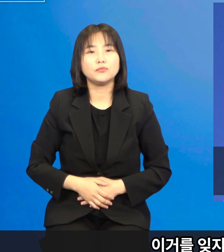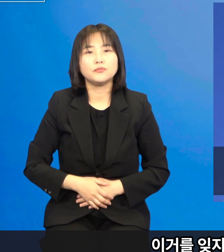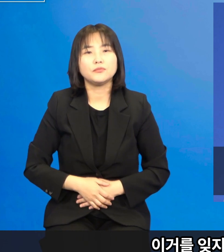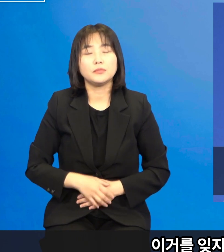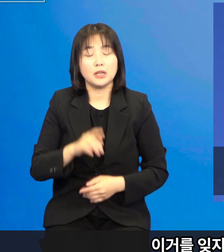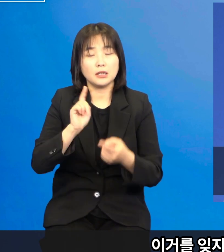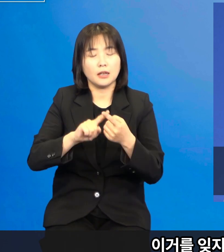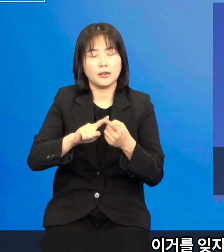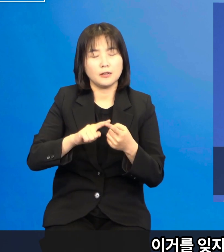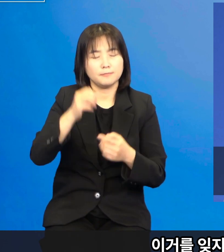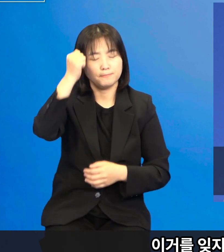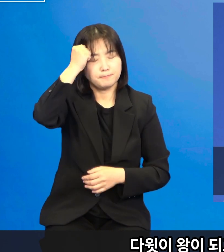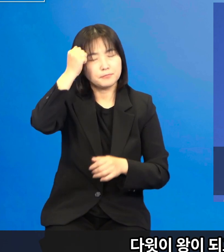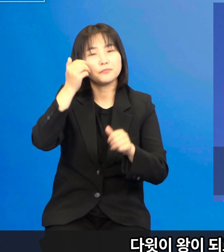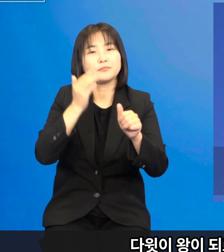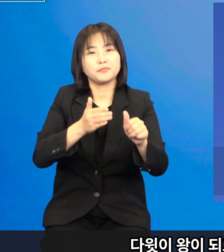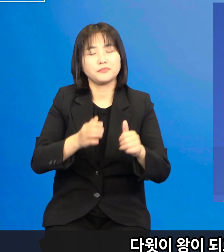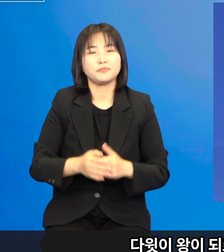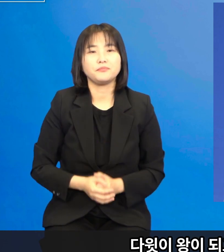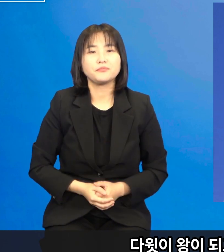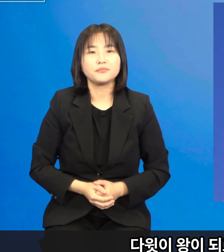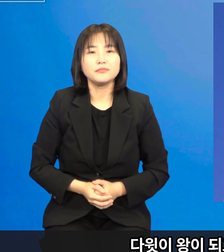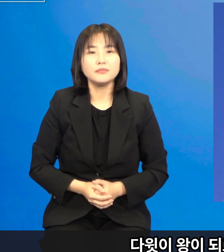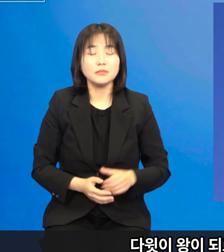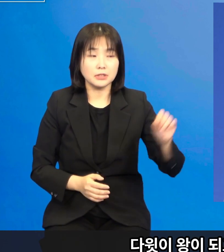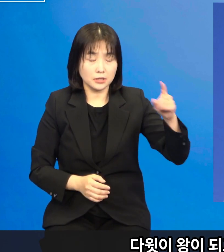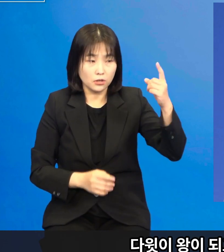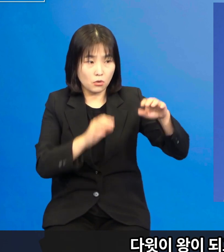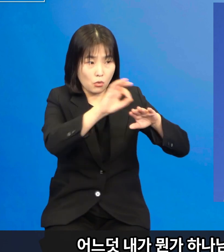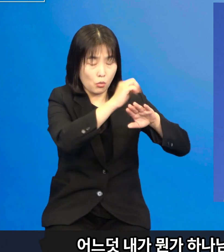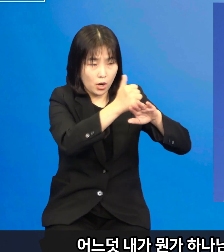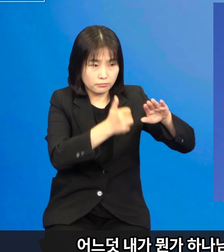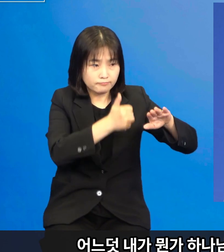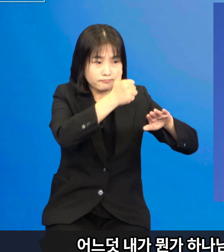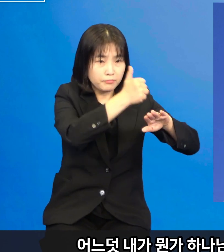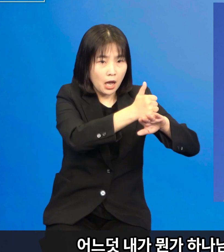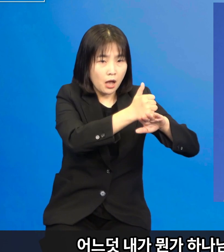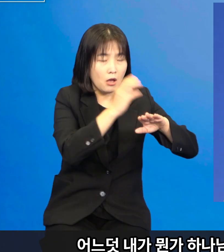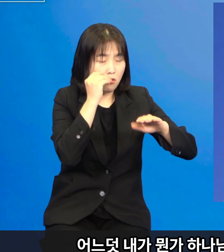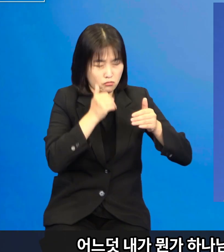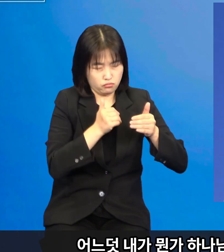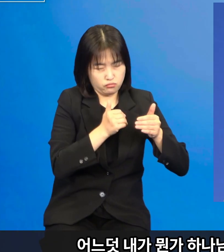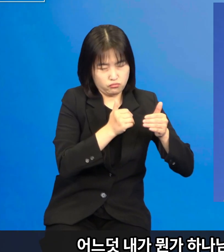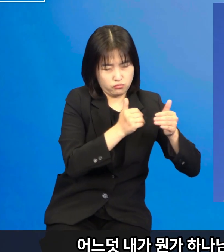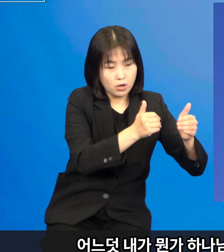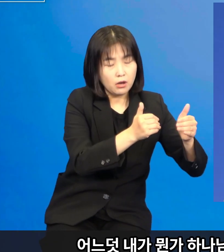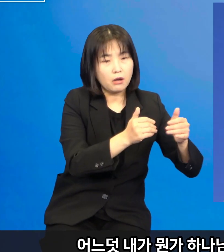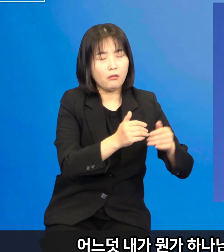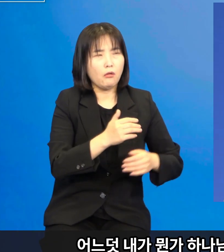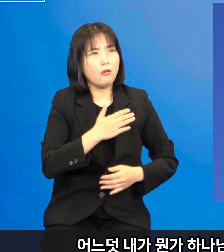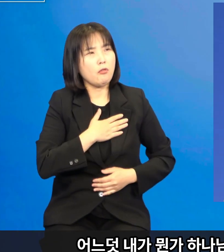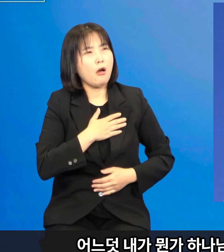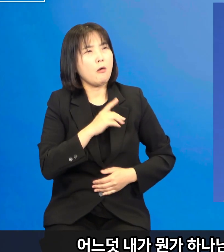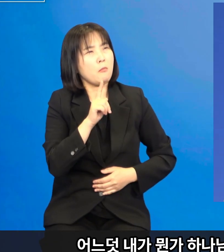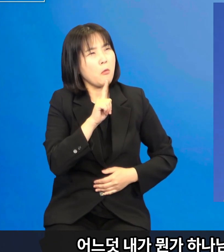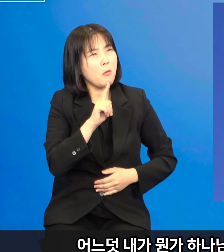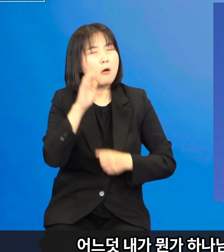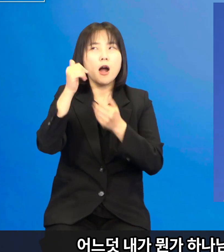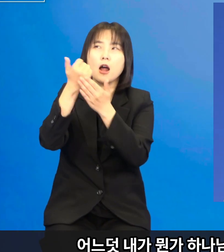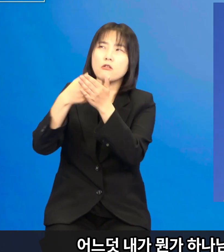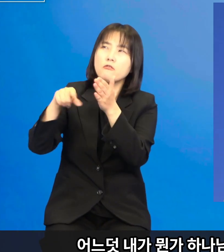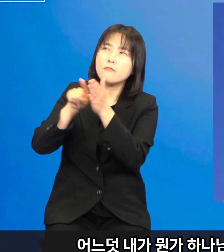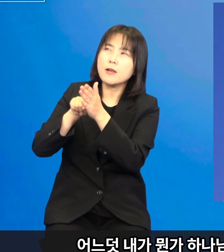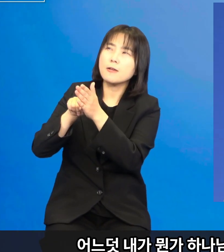이거를 잊지 말라는 거죠. 다윗이 왕이 되고 승승장구에 어느덧 내가 뭔가 하나님을 위해서